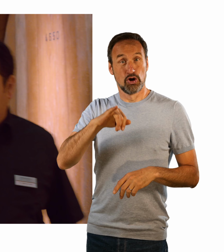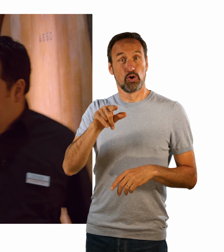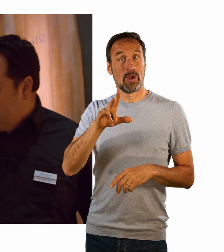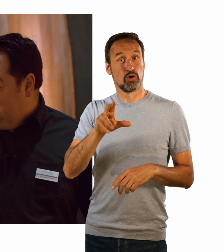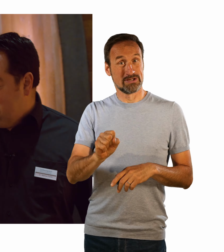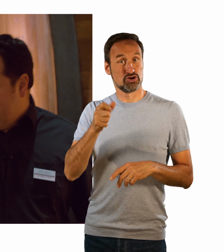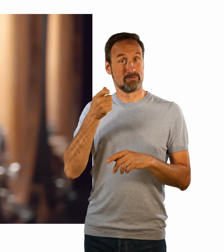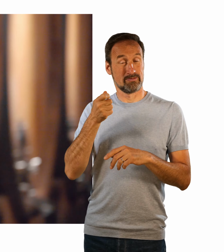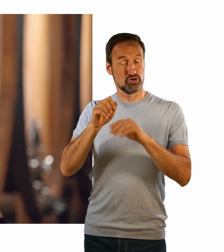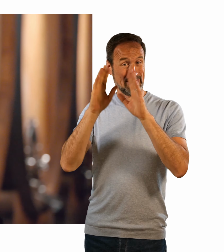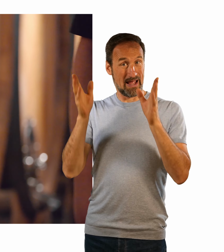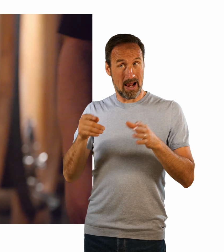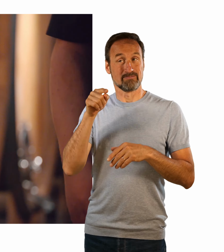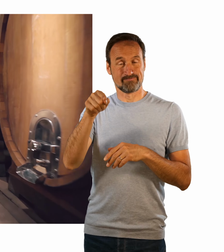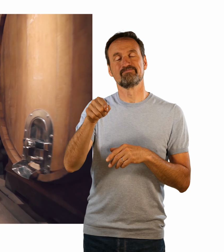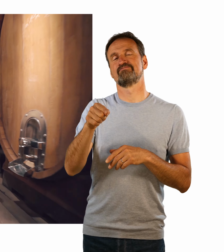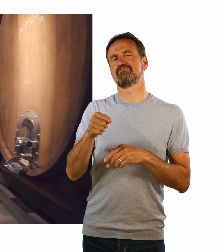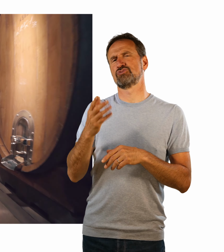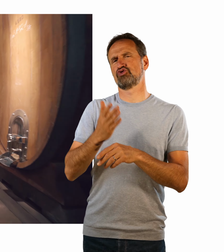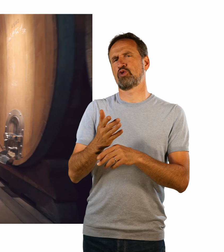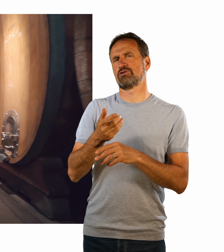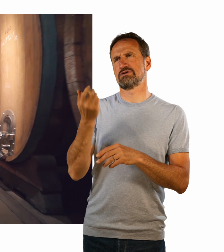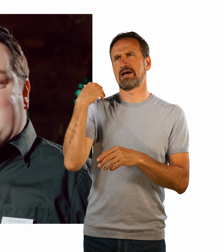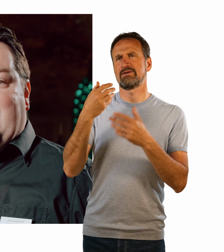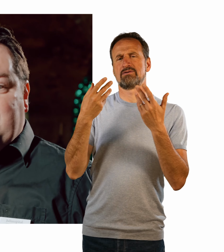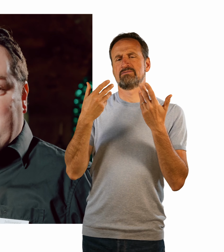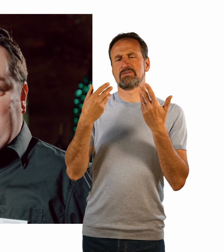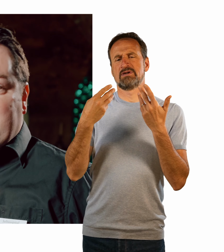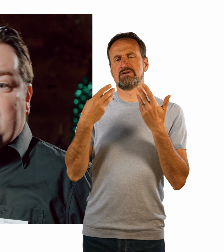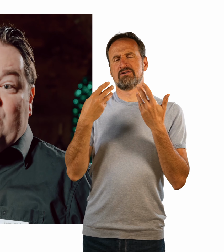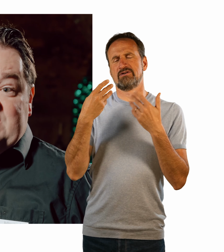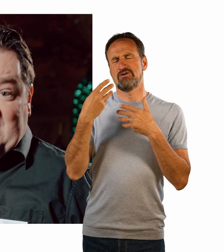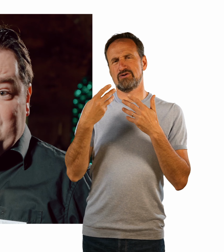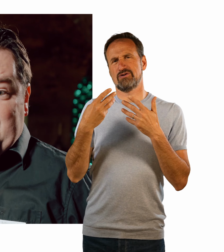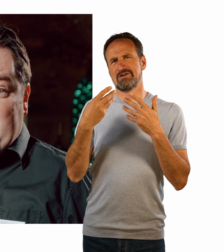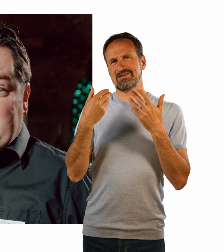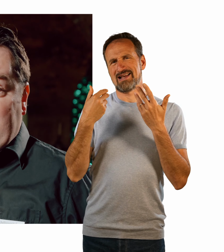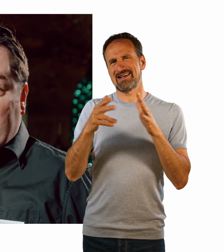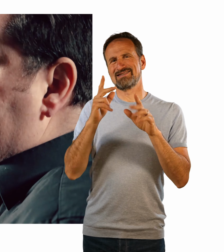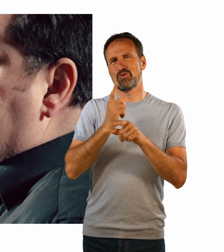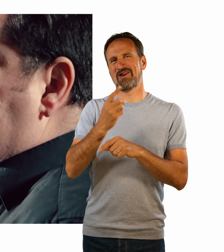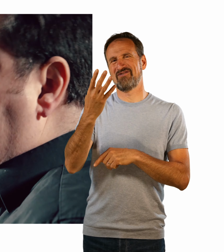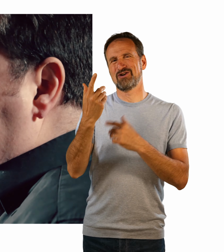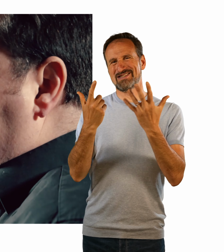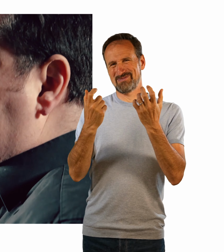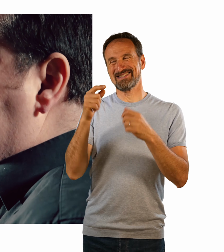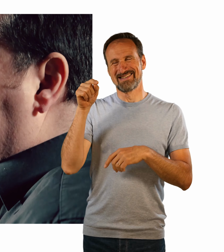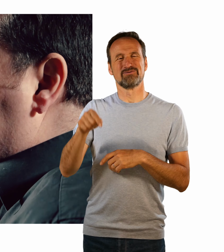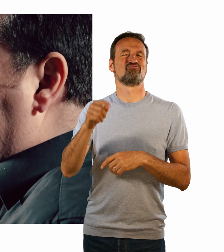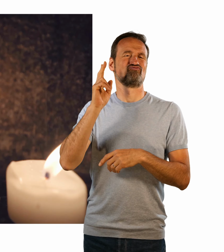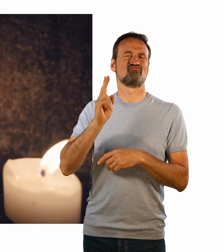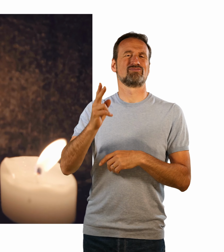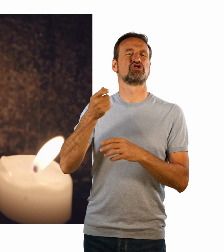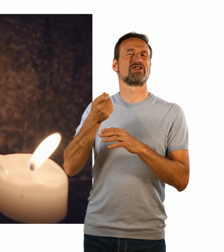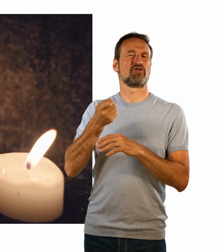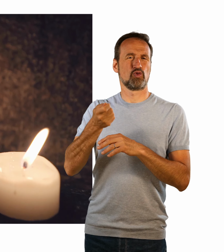seit dem Jahr 1576. Wir haben hier soziale Aufgaben. Die Altenpflege mit der großen Altenpflegeeinrichtung. haben ein Krankenhaus hier am